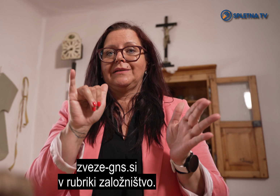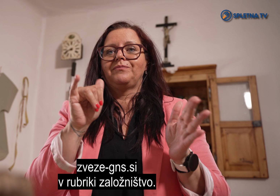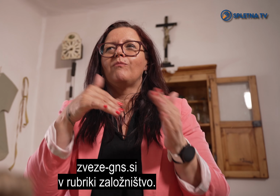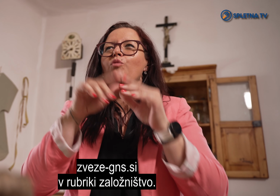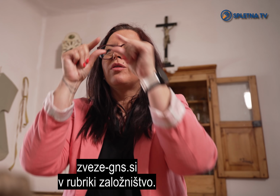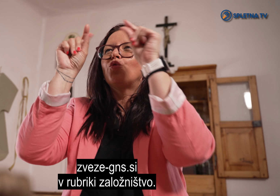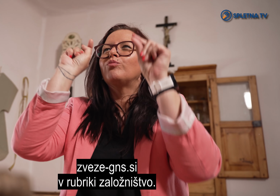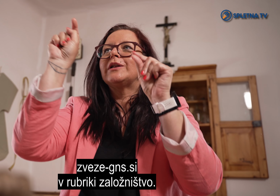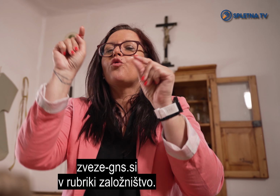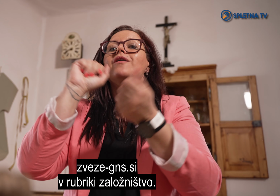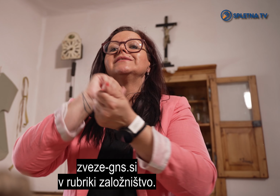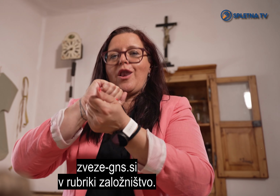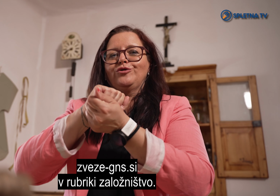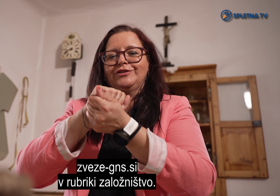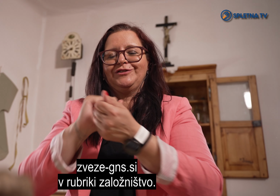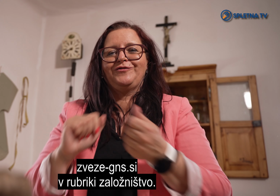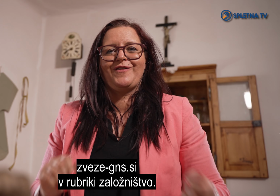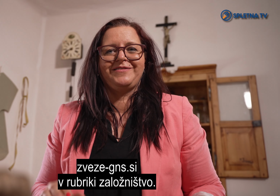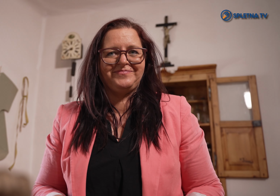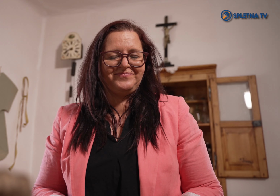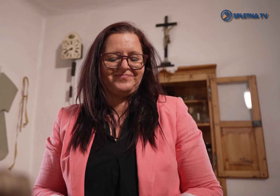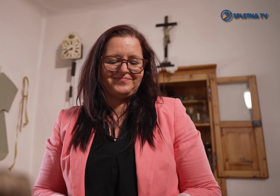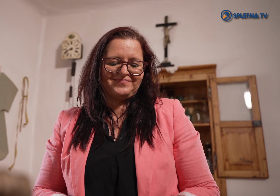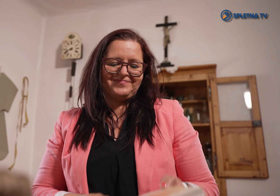zveze-gns.si v rubriki Založništvo.